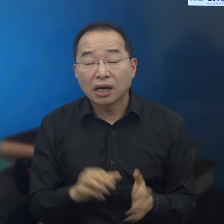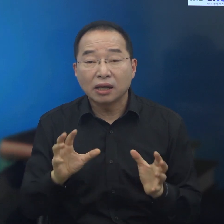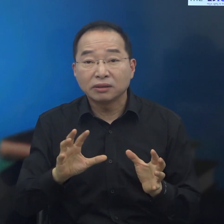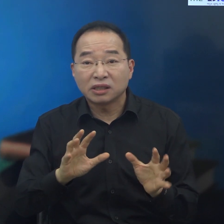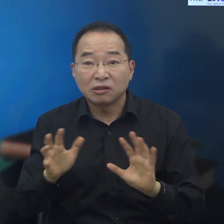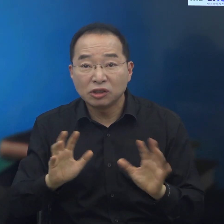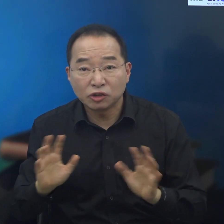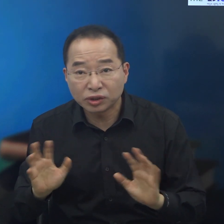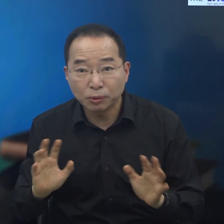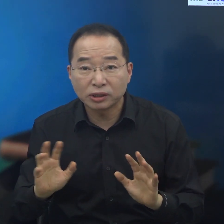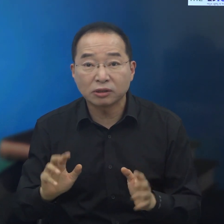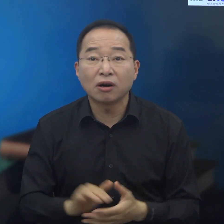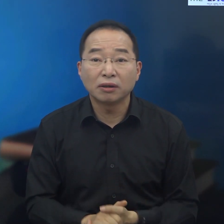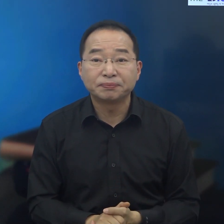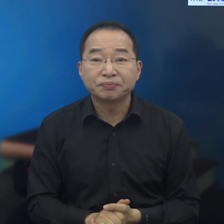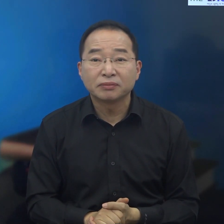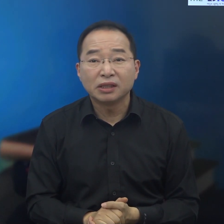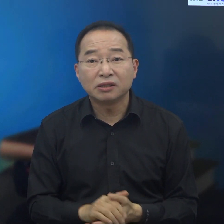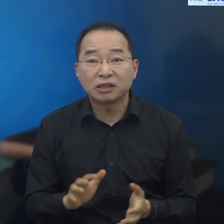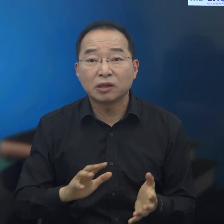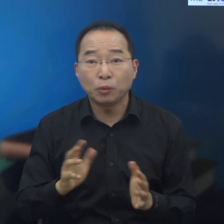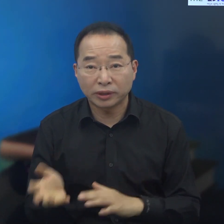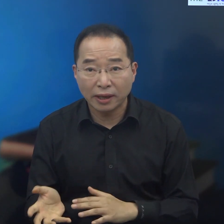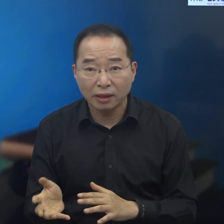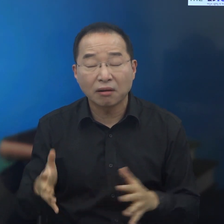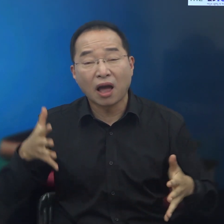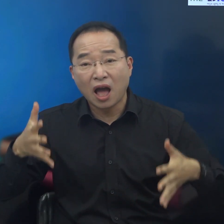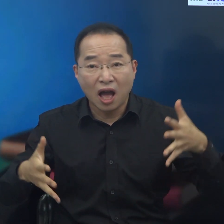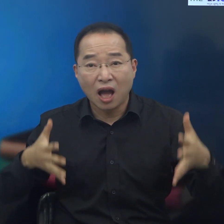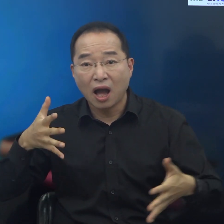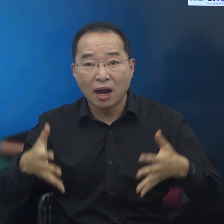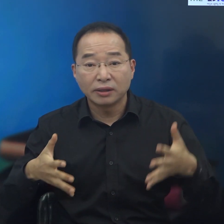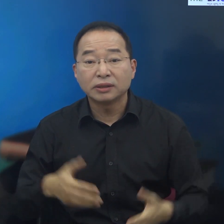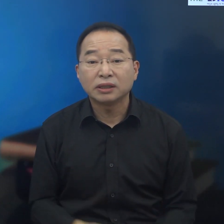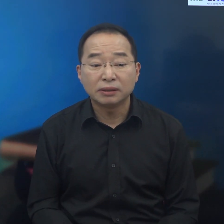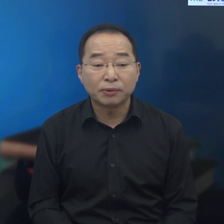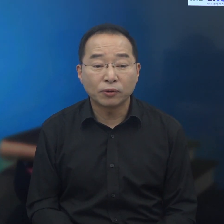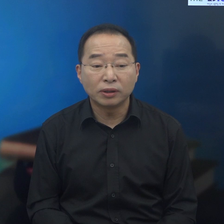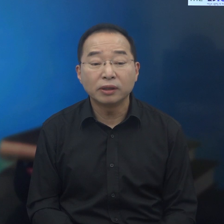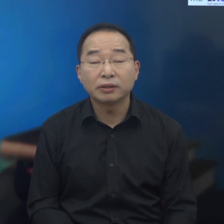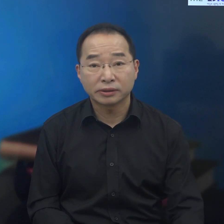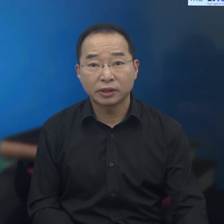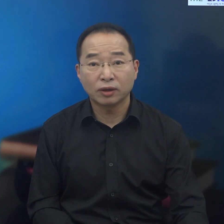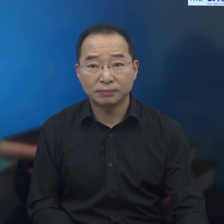약간 제대로 익숙치 못해서 일을 제대로 못해 이 표현을 사용합니다.